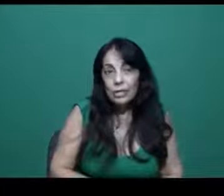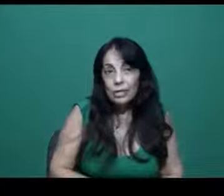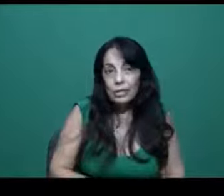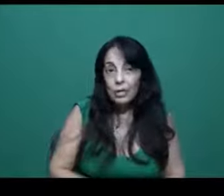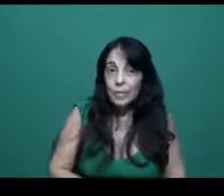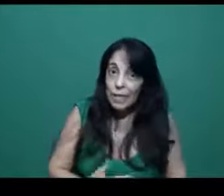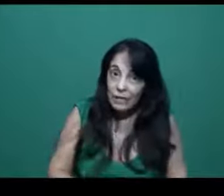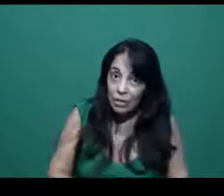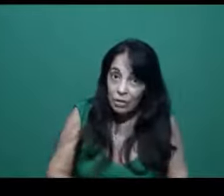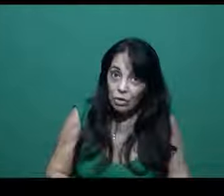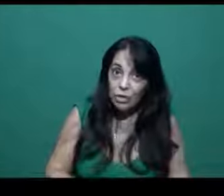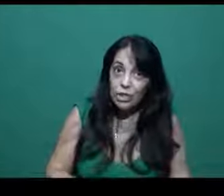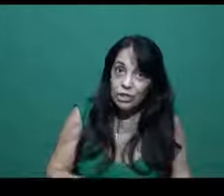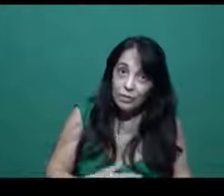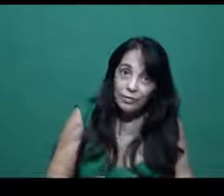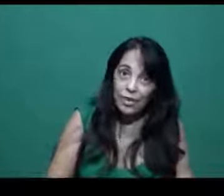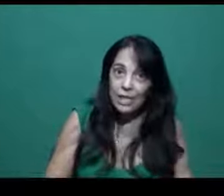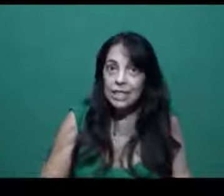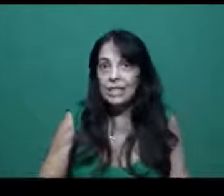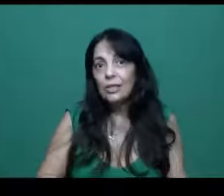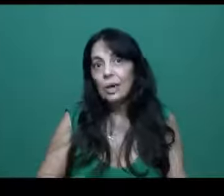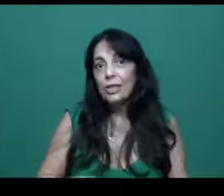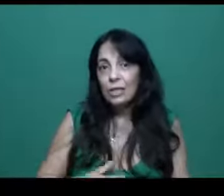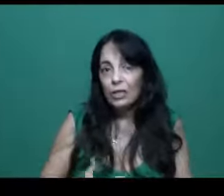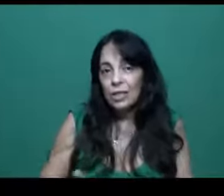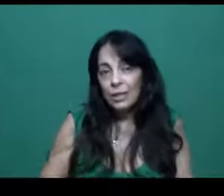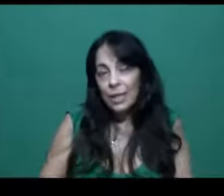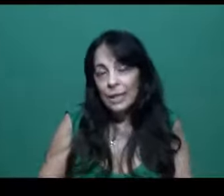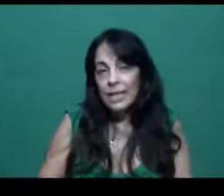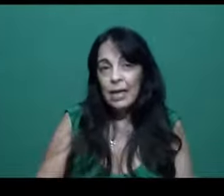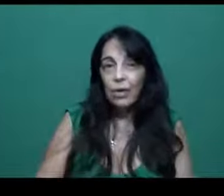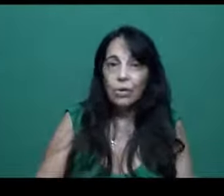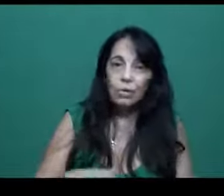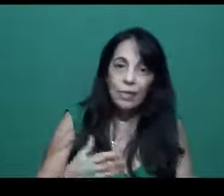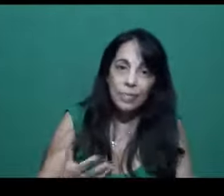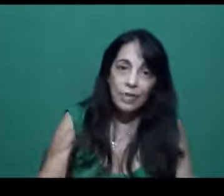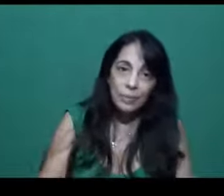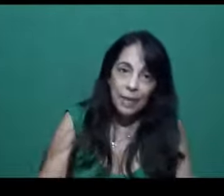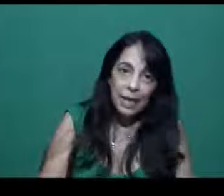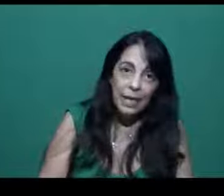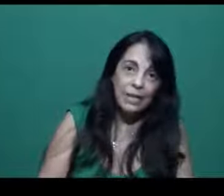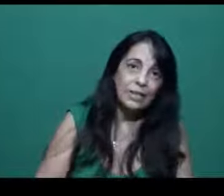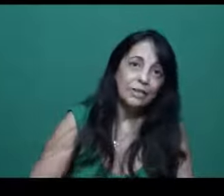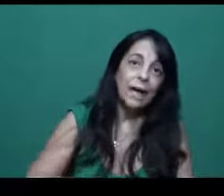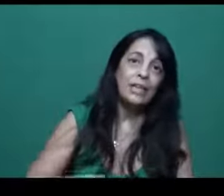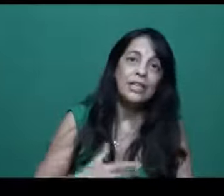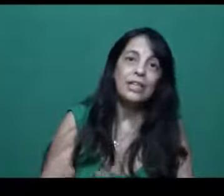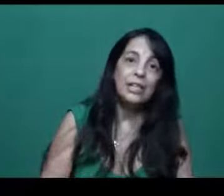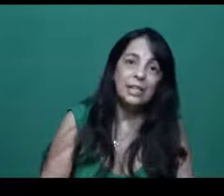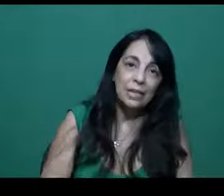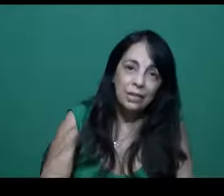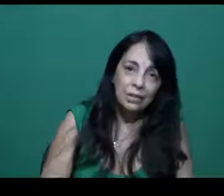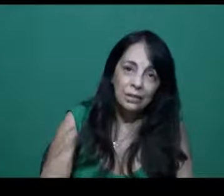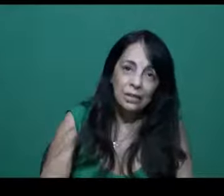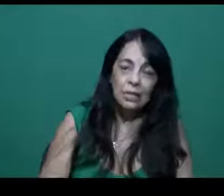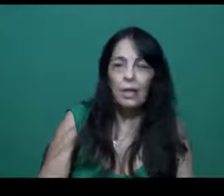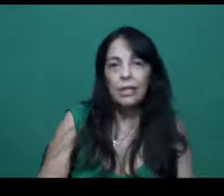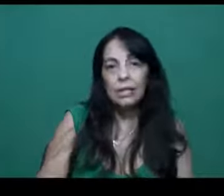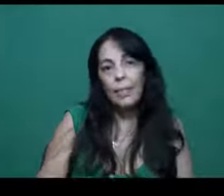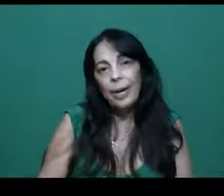algumas observações que eu fiz e situações que eu passei ao longo da minha experiência de mais de 15 anos,